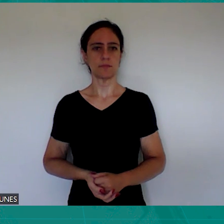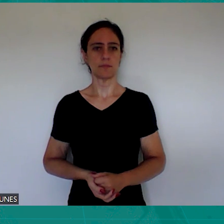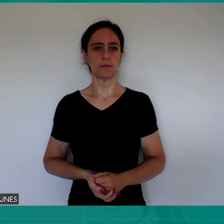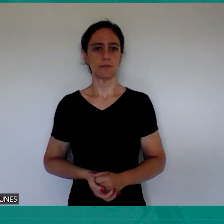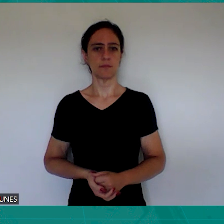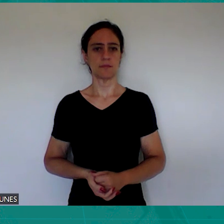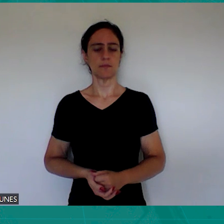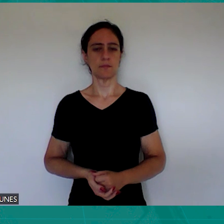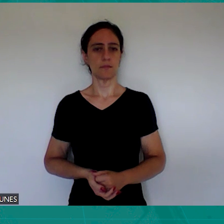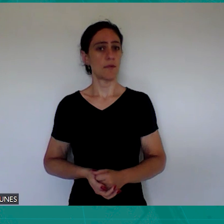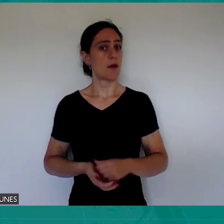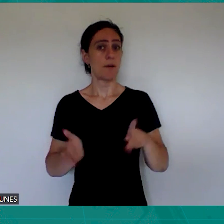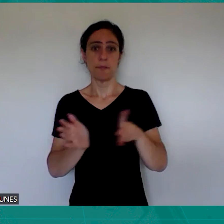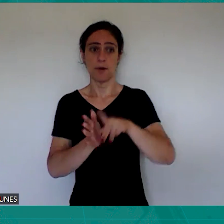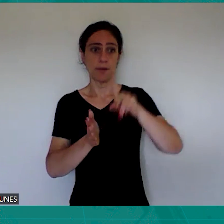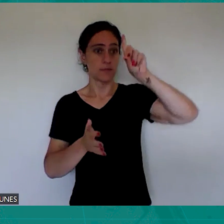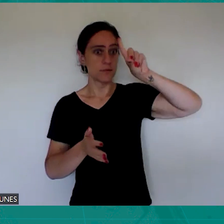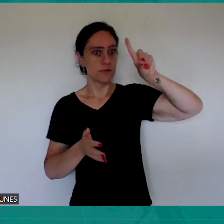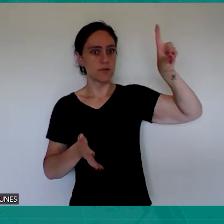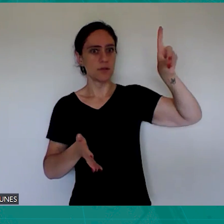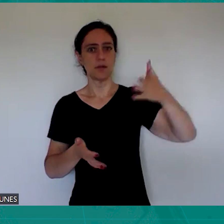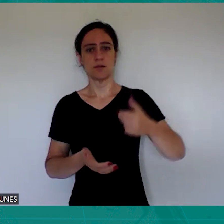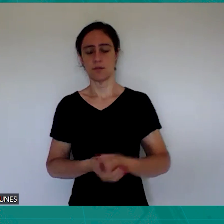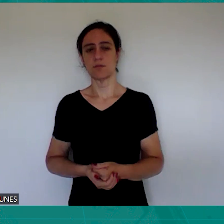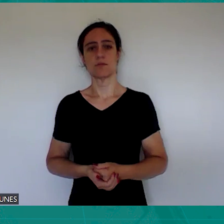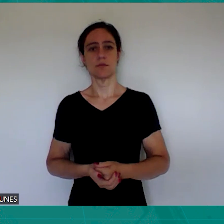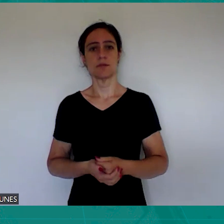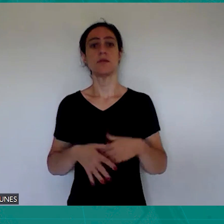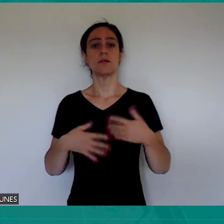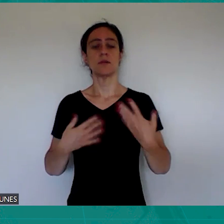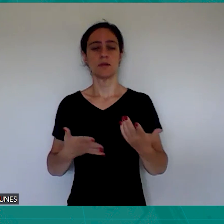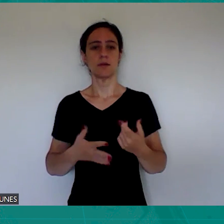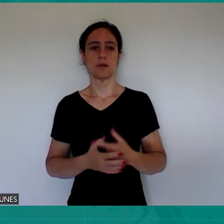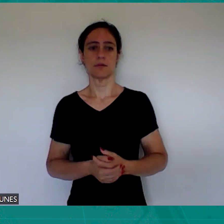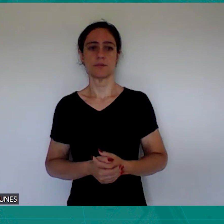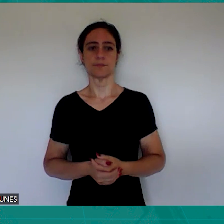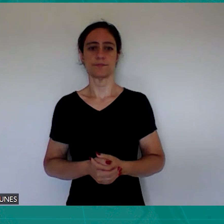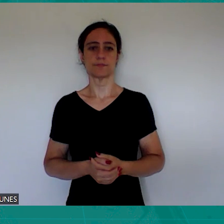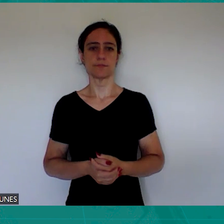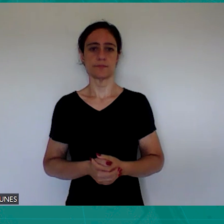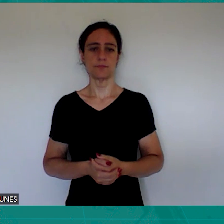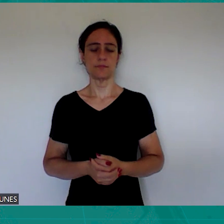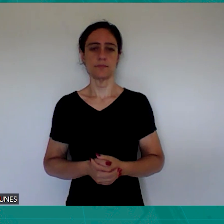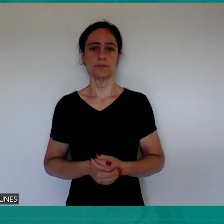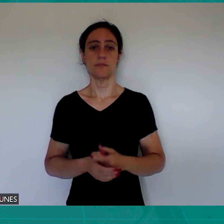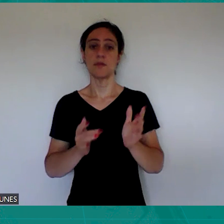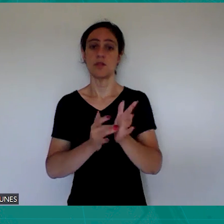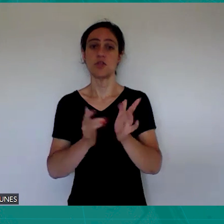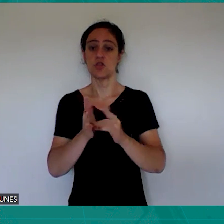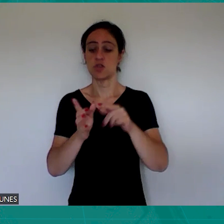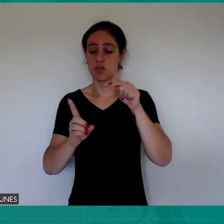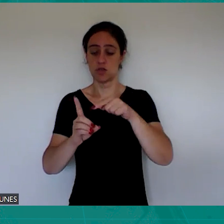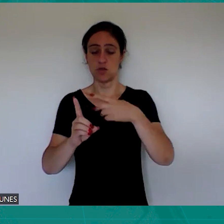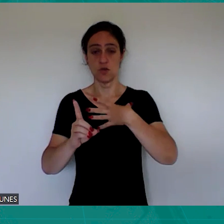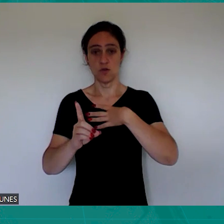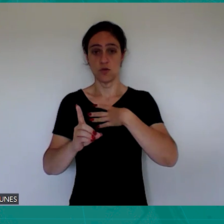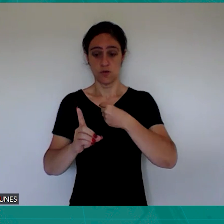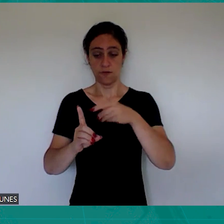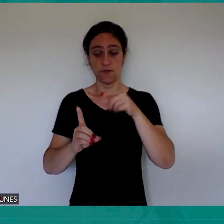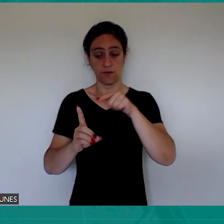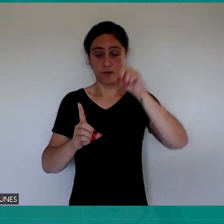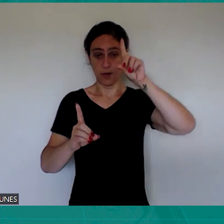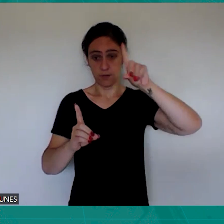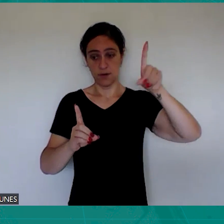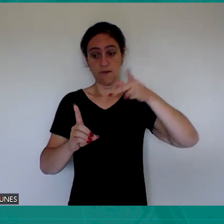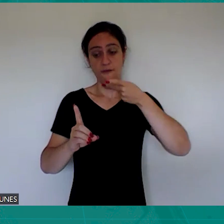Só Deus, só Deus. Por isso, irmãos, filho fala o que o pai quer falar. E quando o